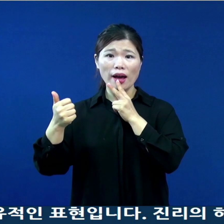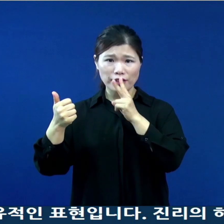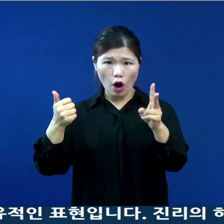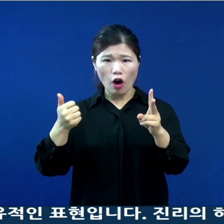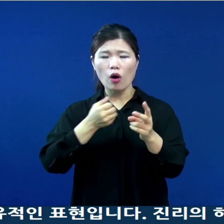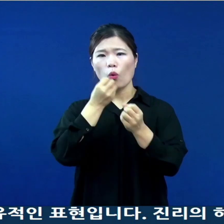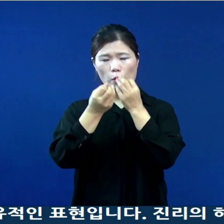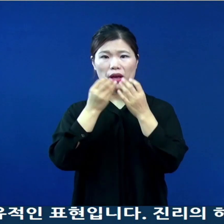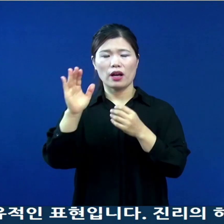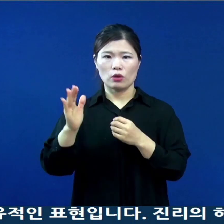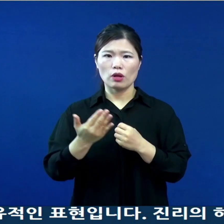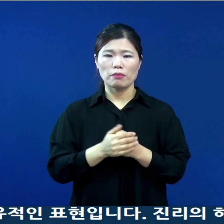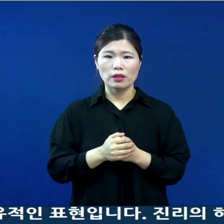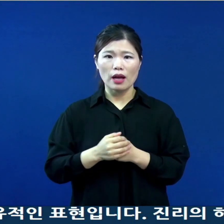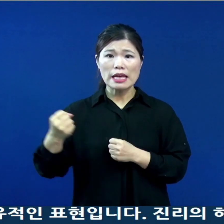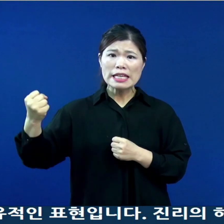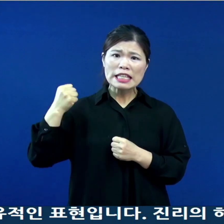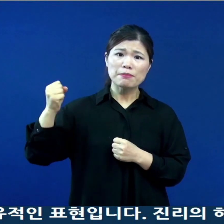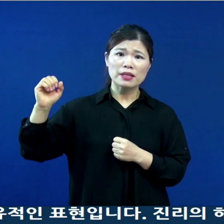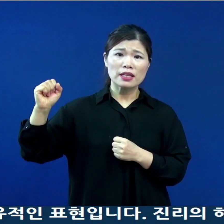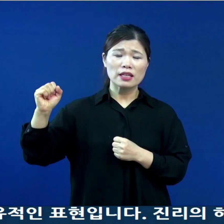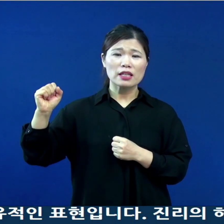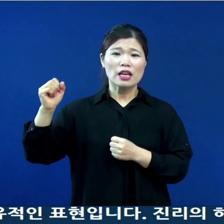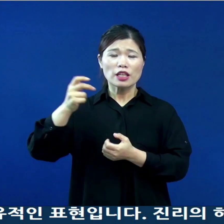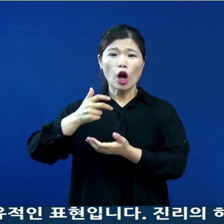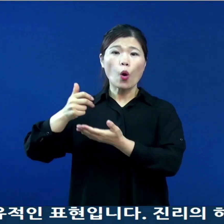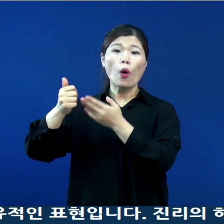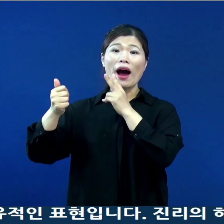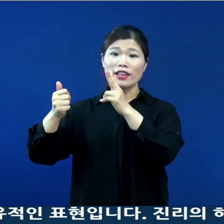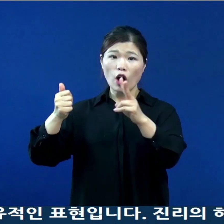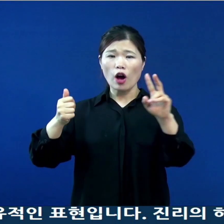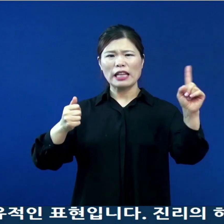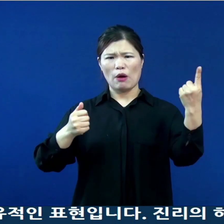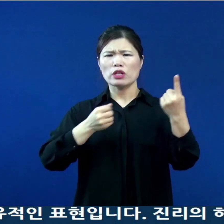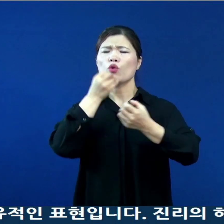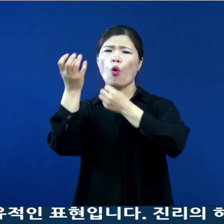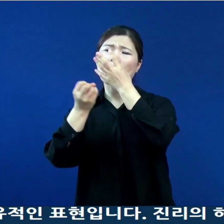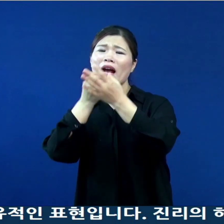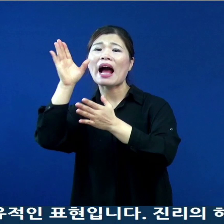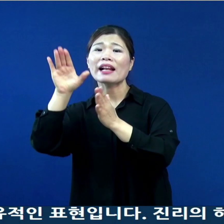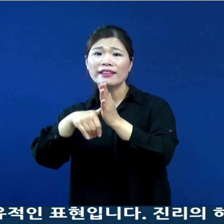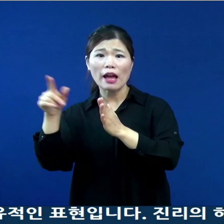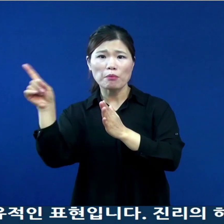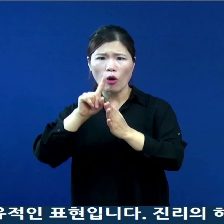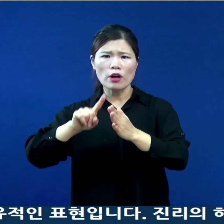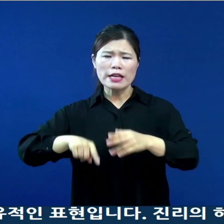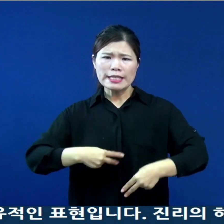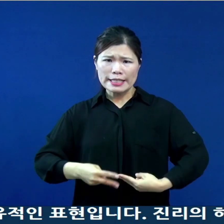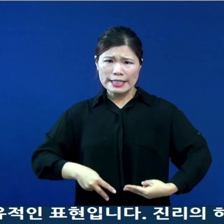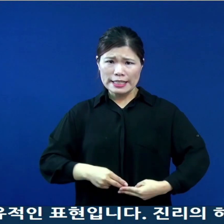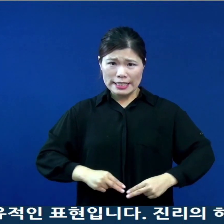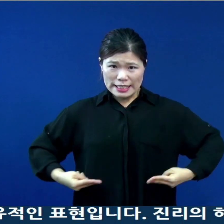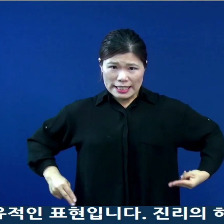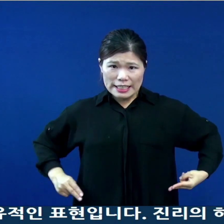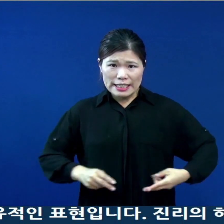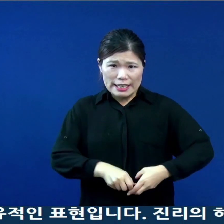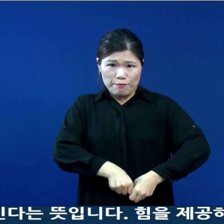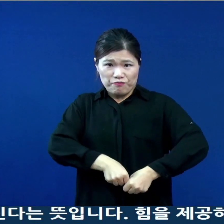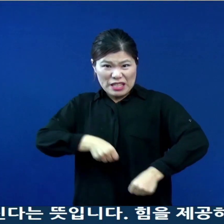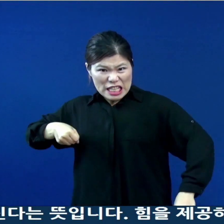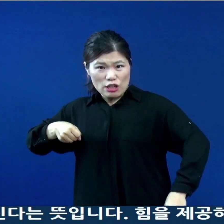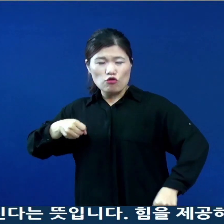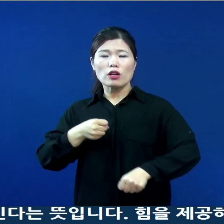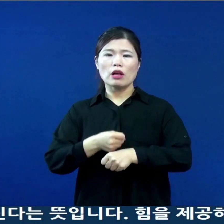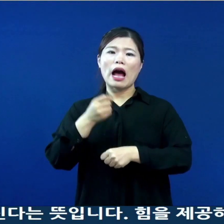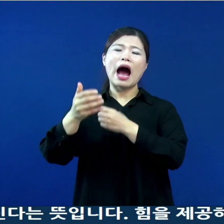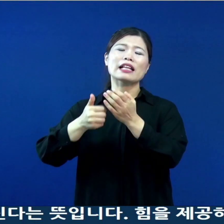아닙니까? 그 힘이신 여호와여 고백하는 다윗에게 하나님은 띠를 띠우게 하셔서 하나님의